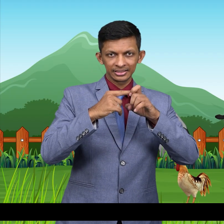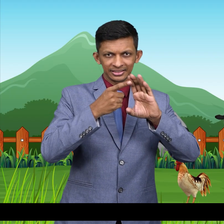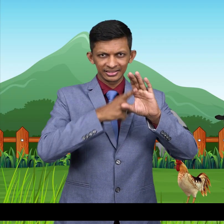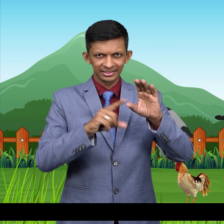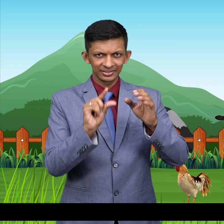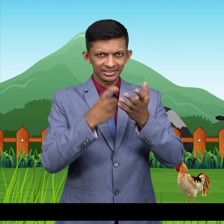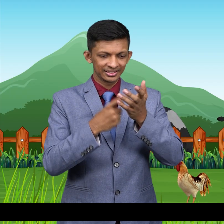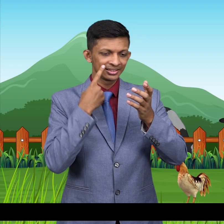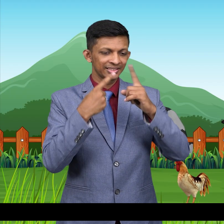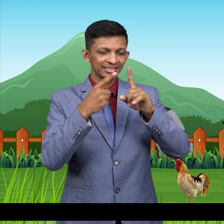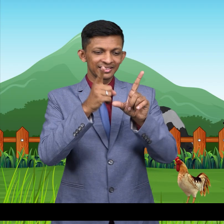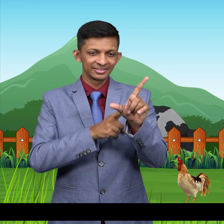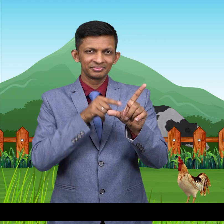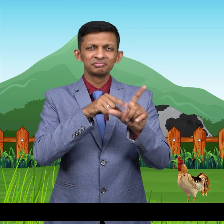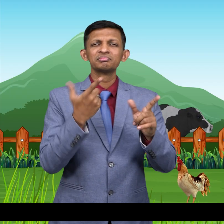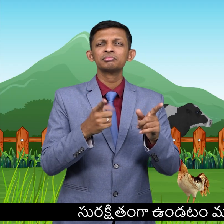భద్రత: